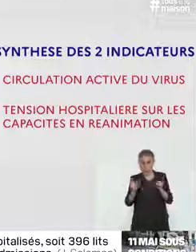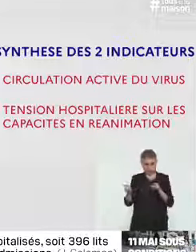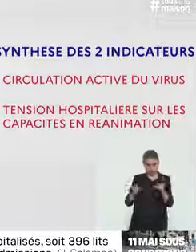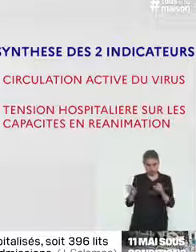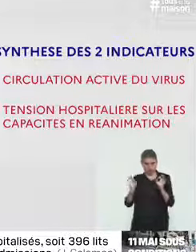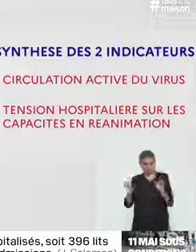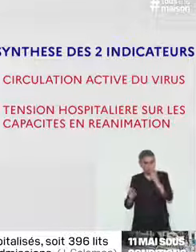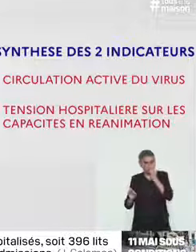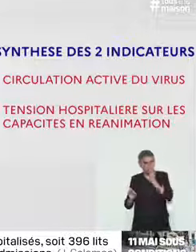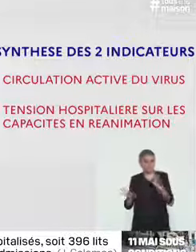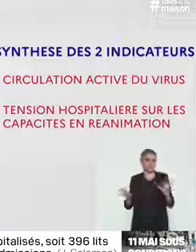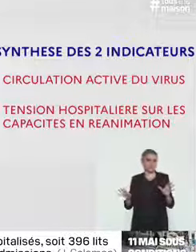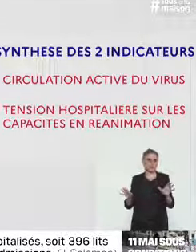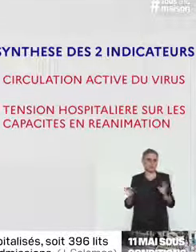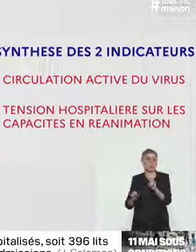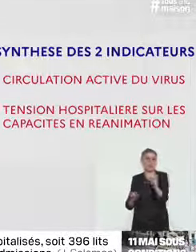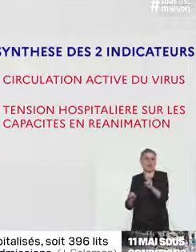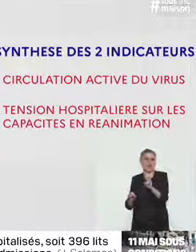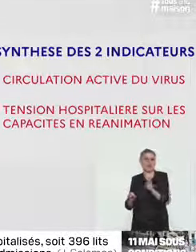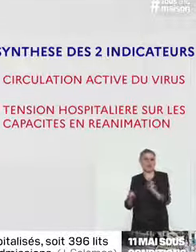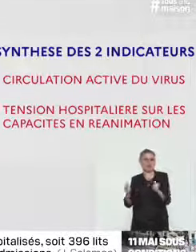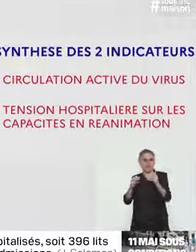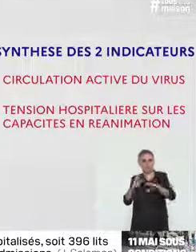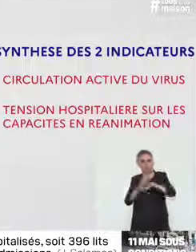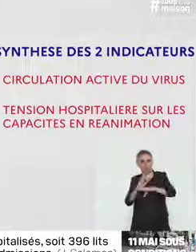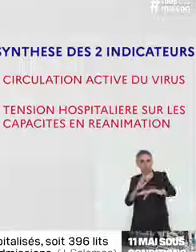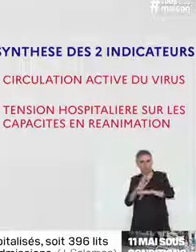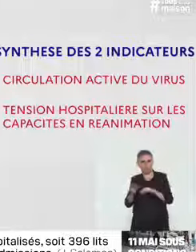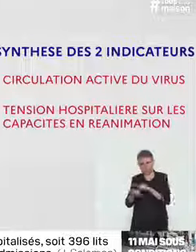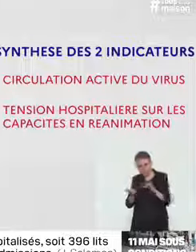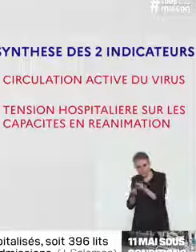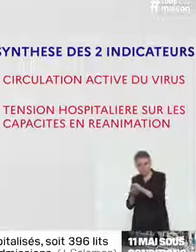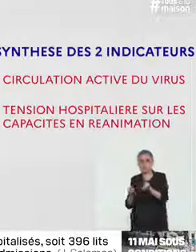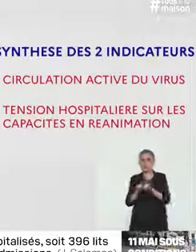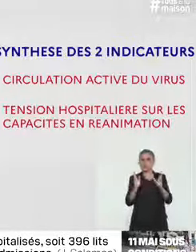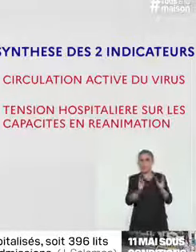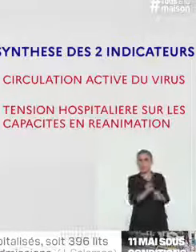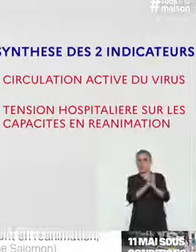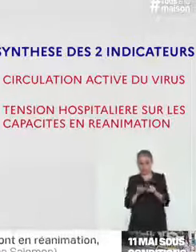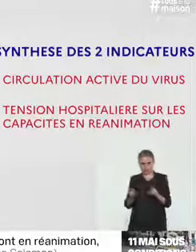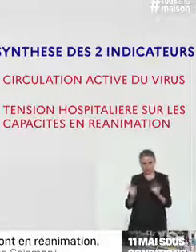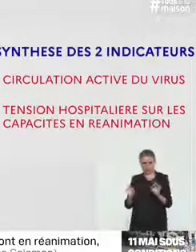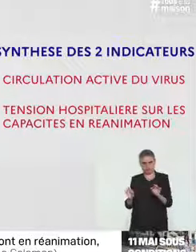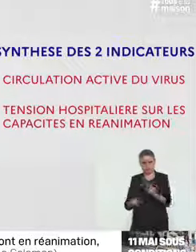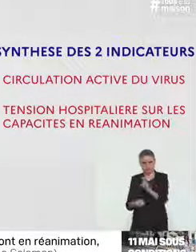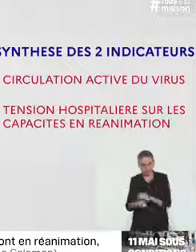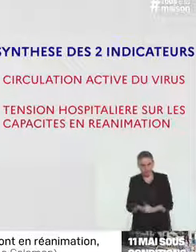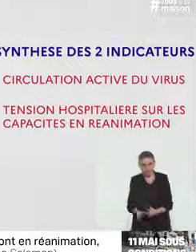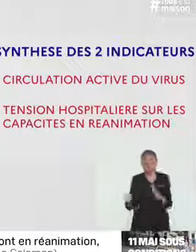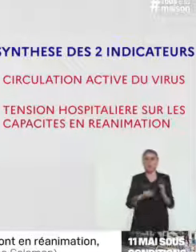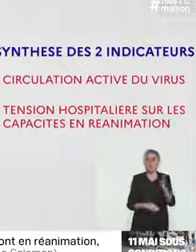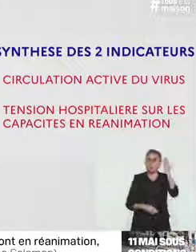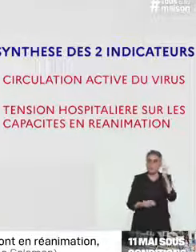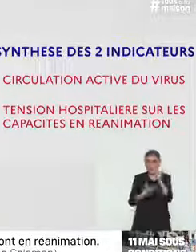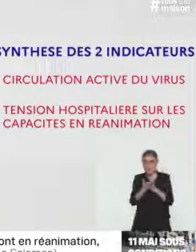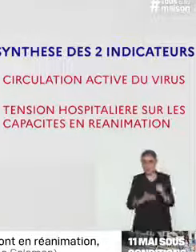de circulation virale, de situation épidémique, et puis le paramètre de tension hospitalière. En orange, les